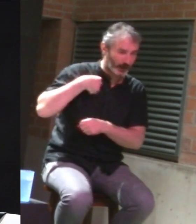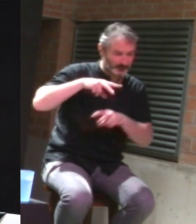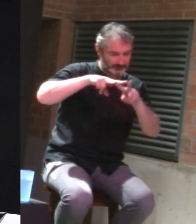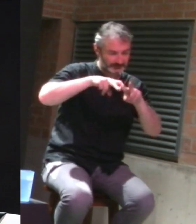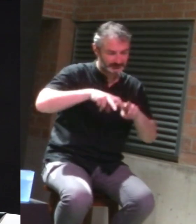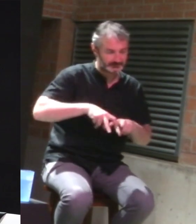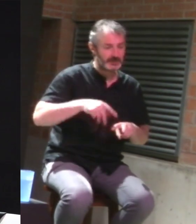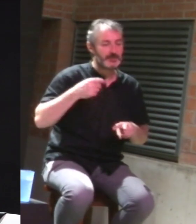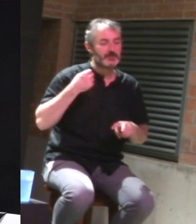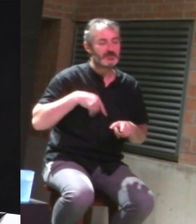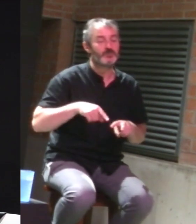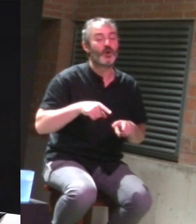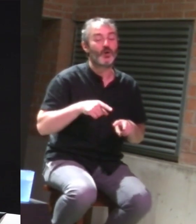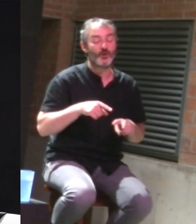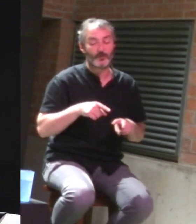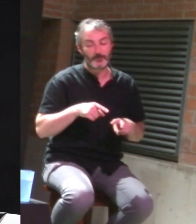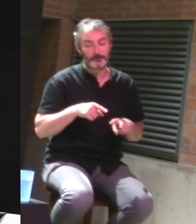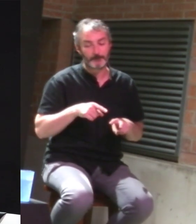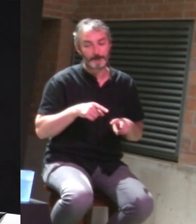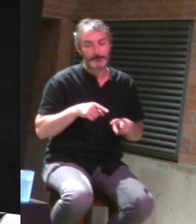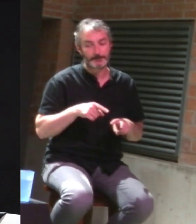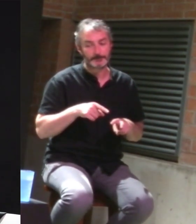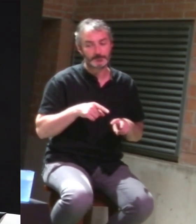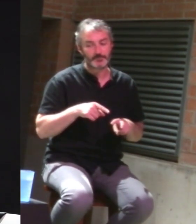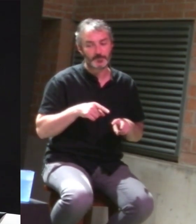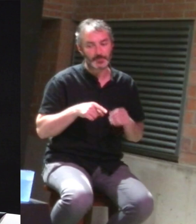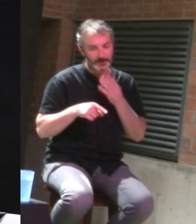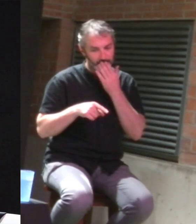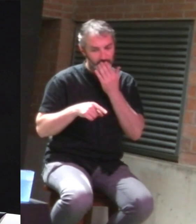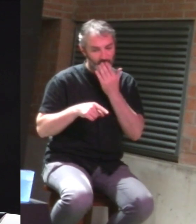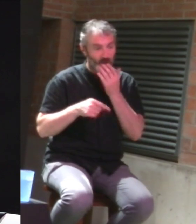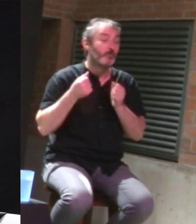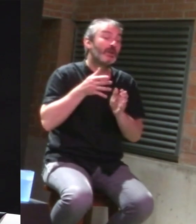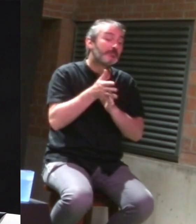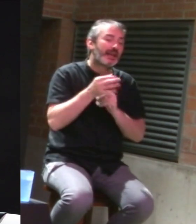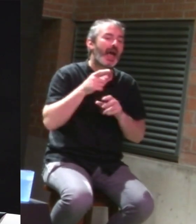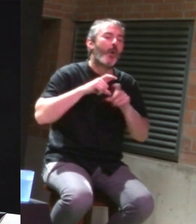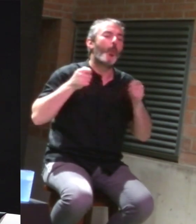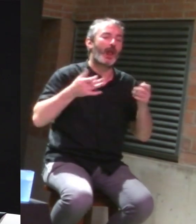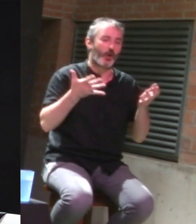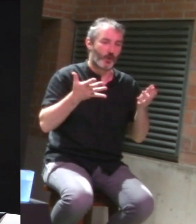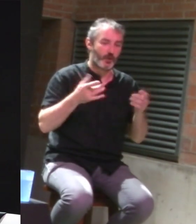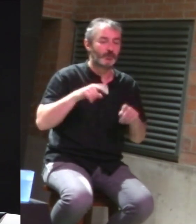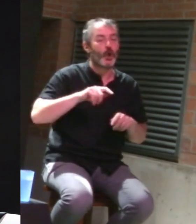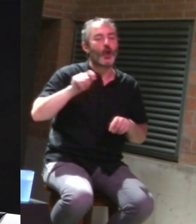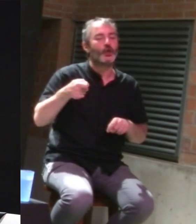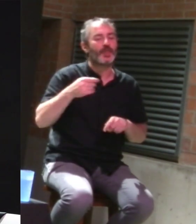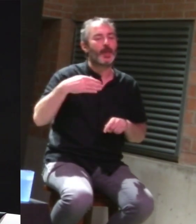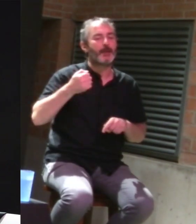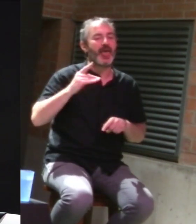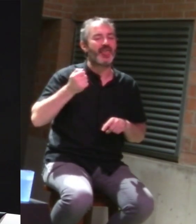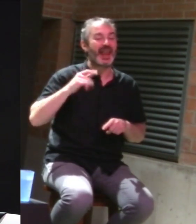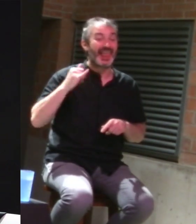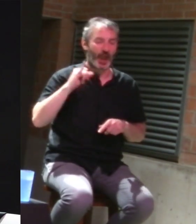ja a la revista de recerques va explicar una mica com havia anat aquesta vaga. També en Jordi el Badalejo, un bon amic, ha